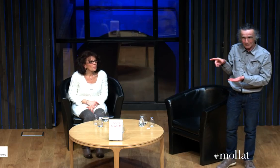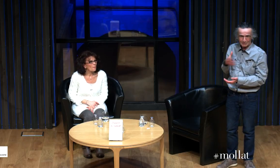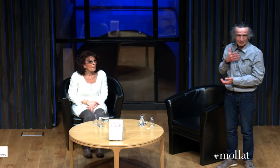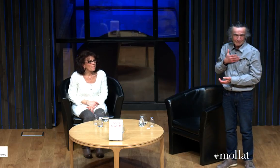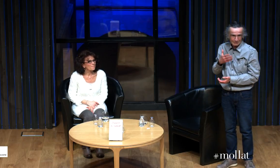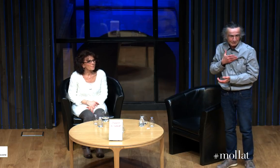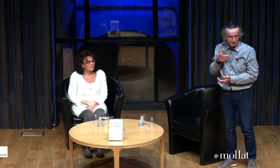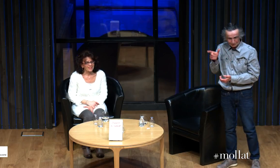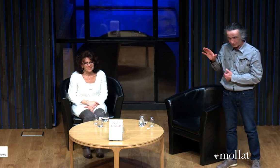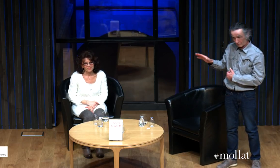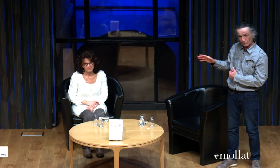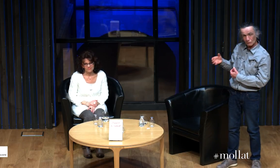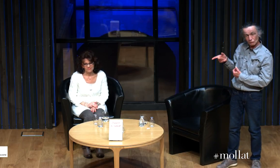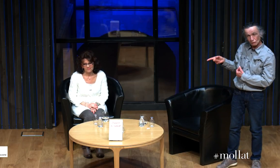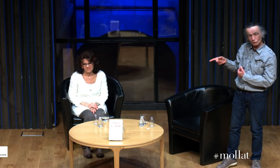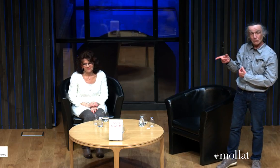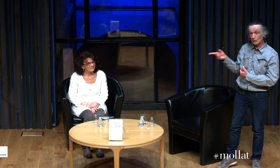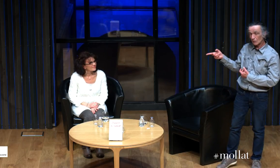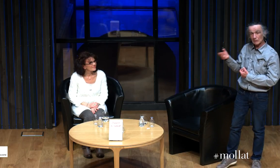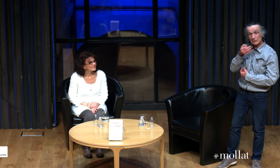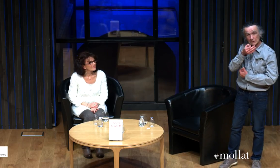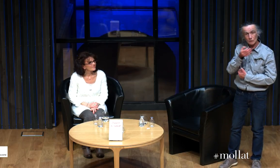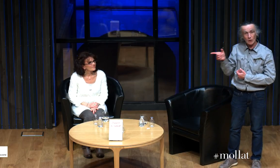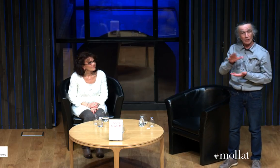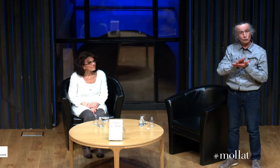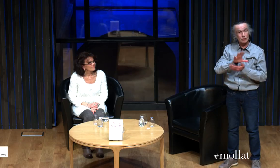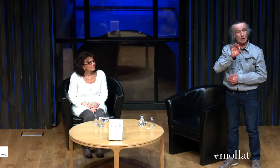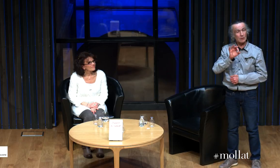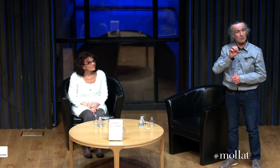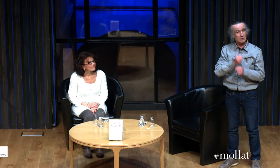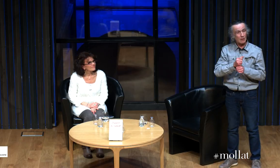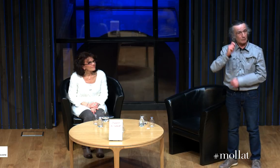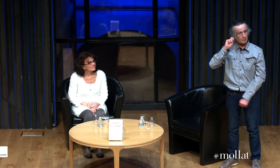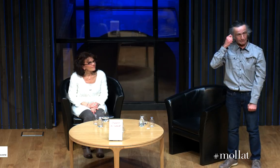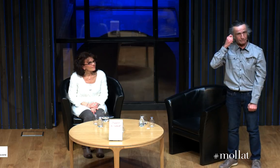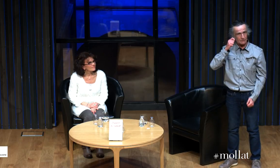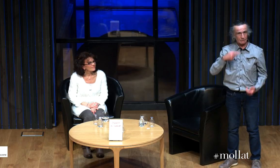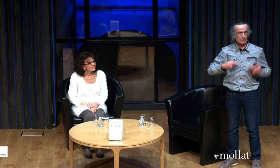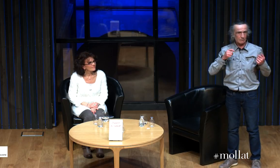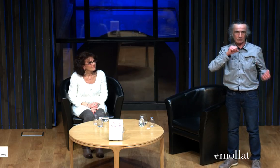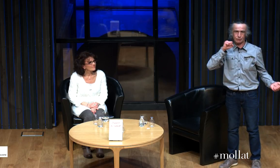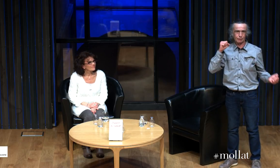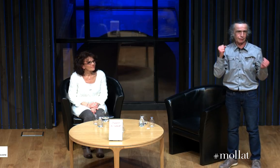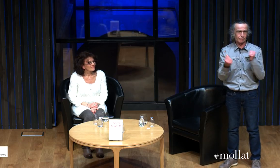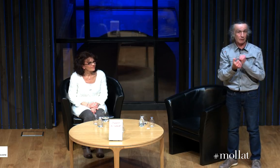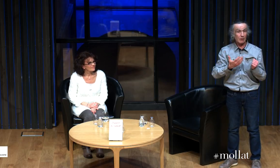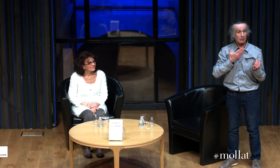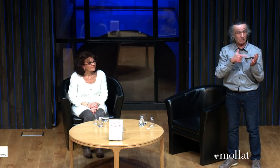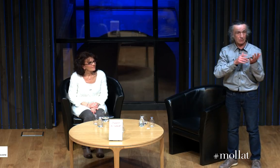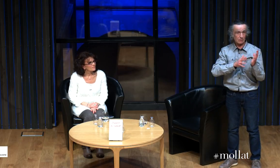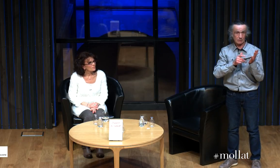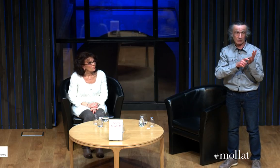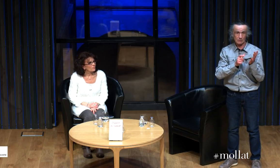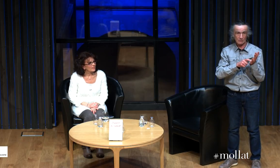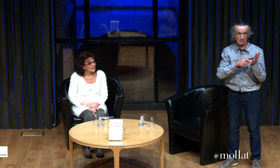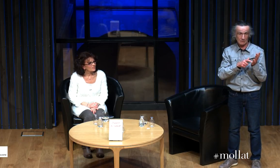Vous avez pu entendre le témoignage de Janine. Son histoire est très intéressante. Donc ce qu'elle nous dit aussi, c'est ce déclic qu'elle a